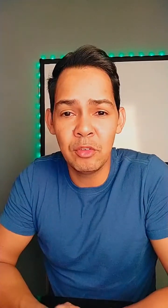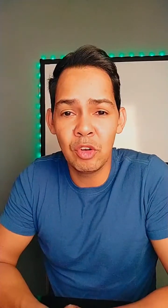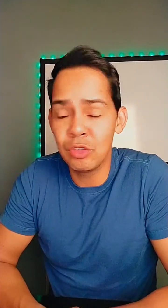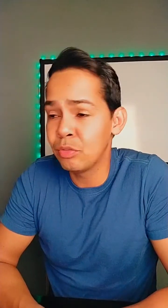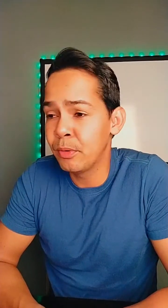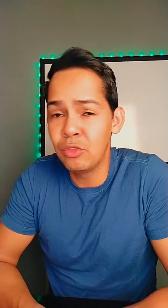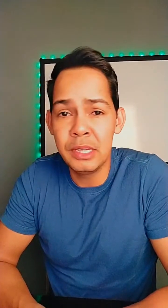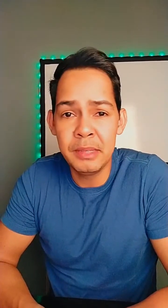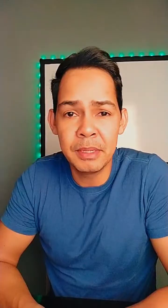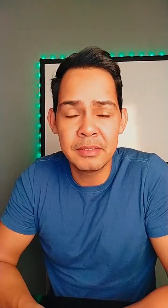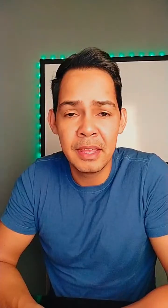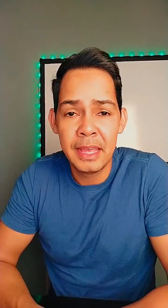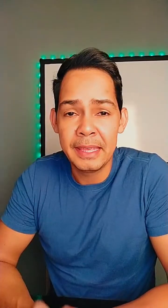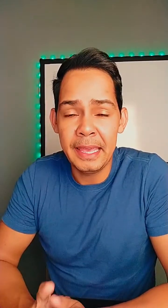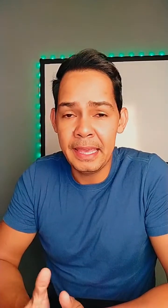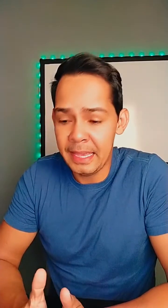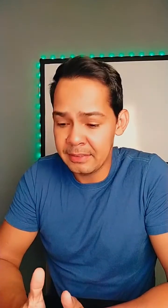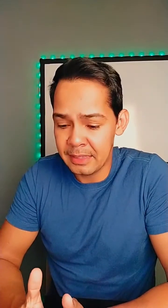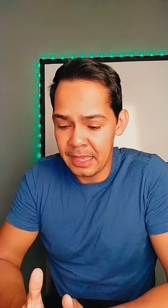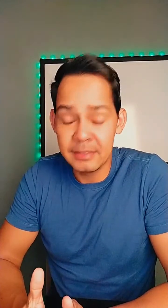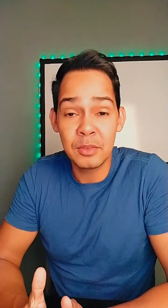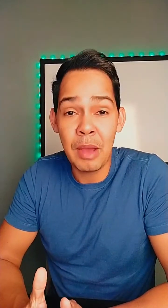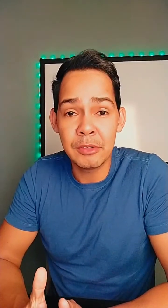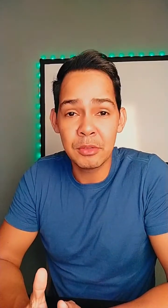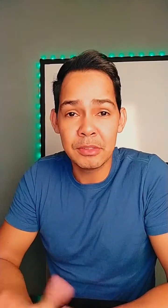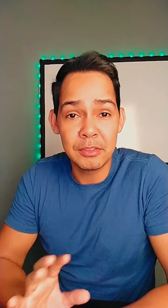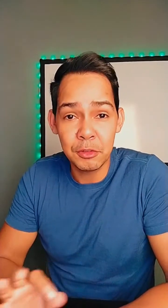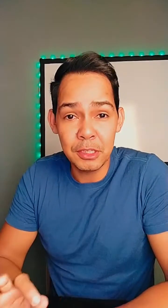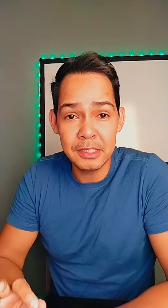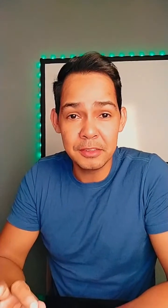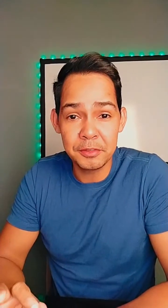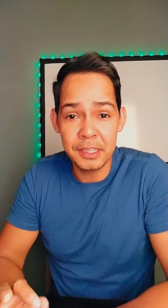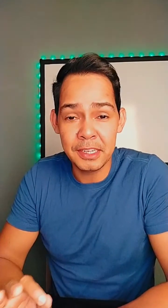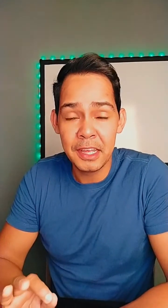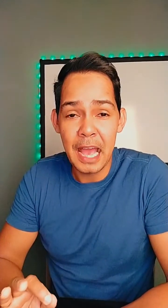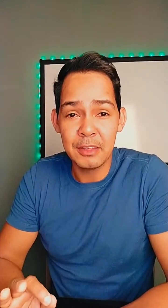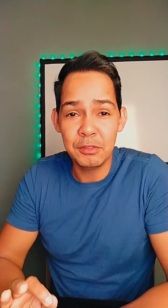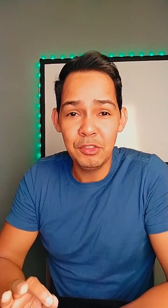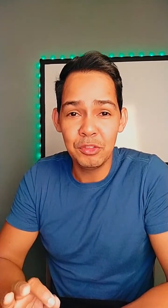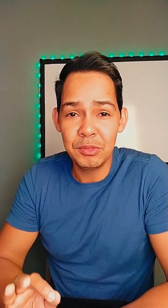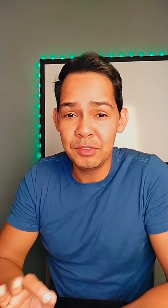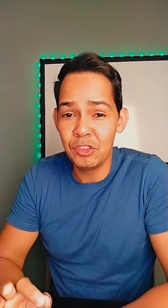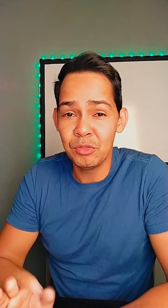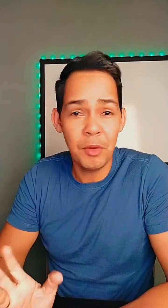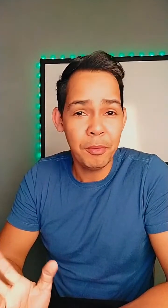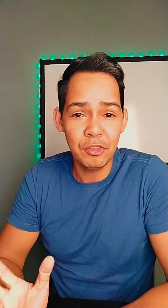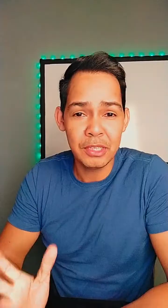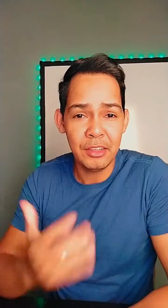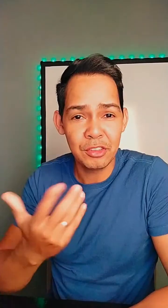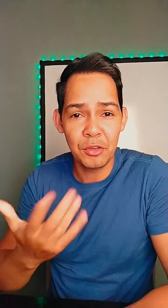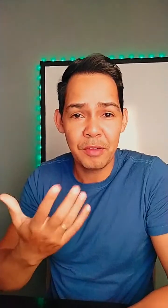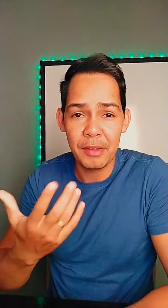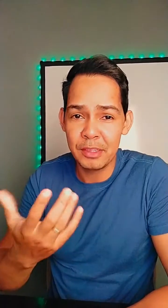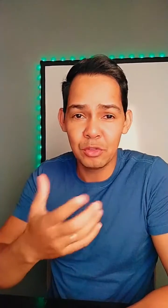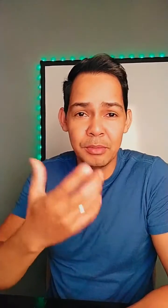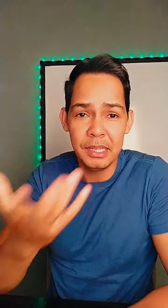nosso Pod Libras, que esse quadro acontece toda quinta-feira, às 21h21. É um podcast que eu falo aqui sobre Libras